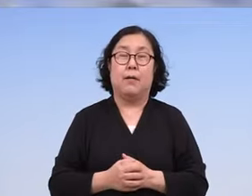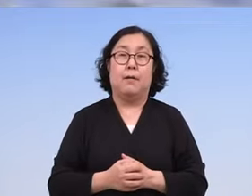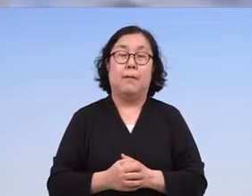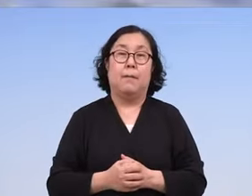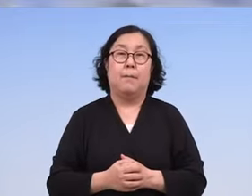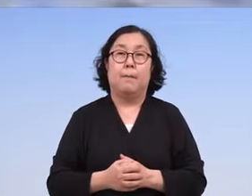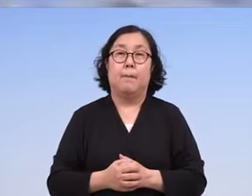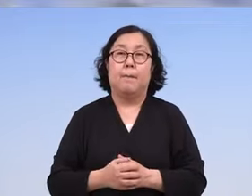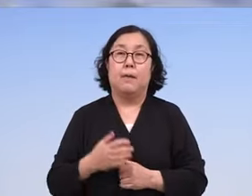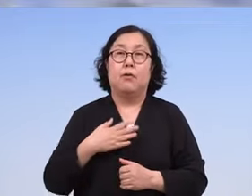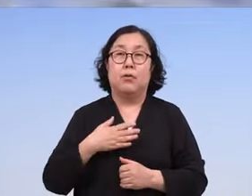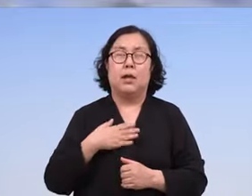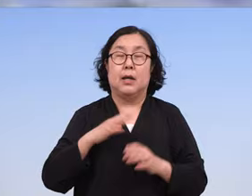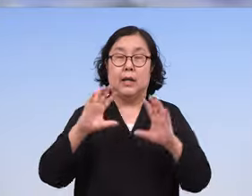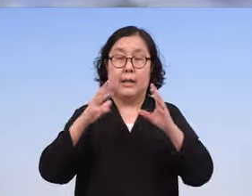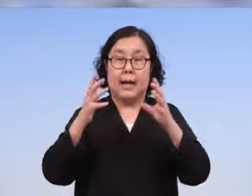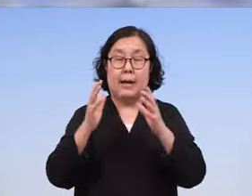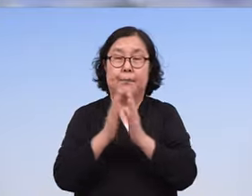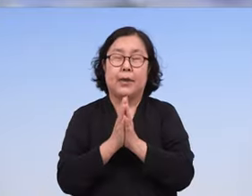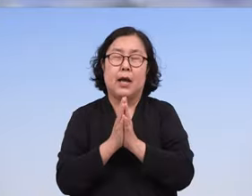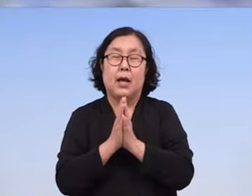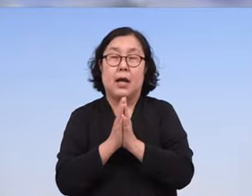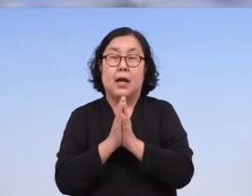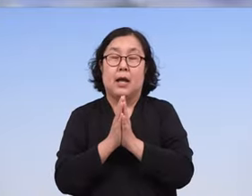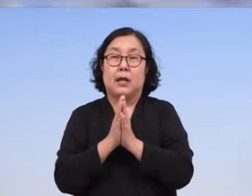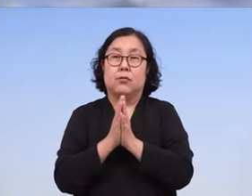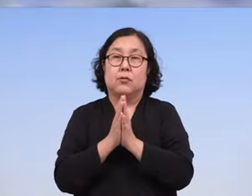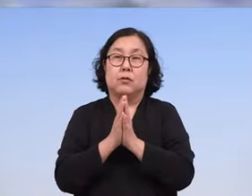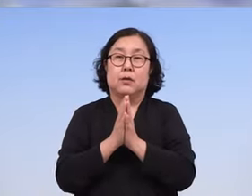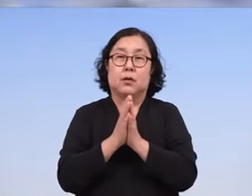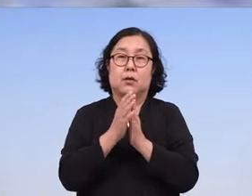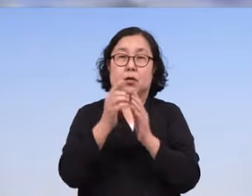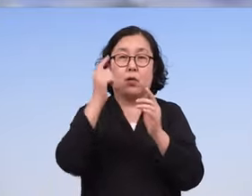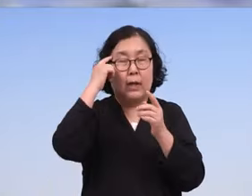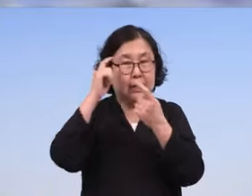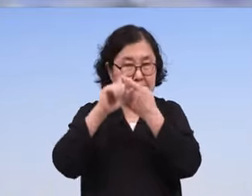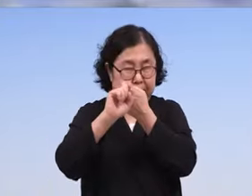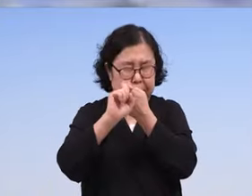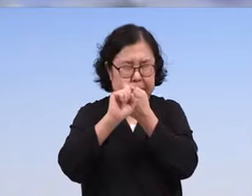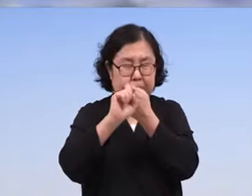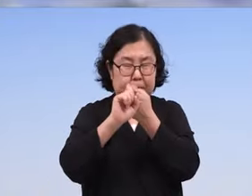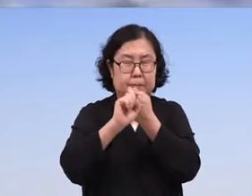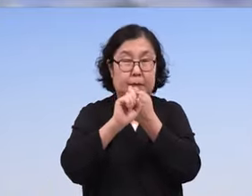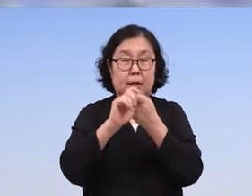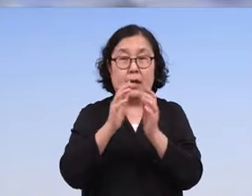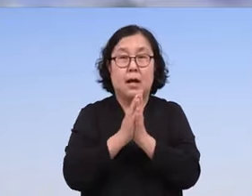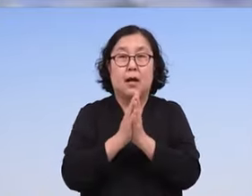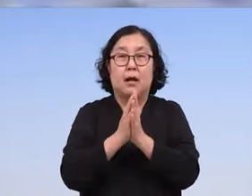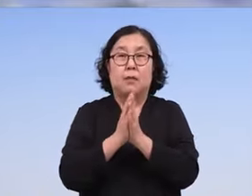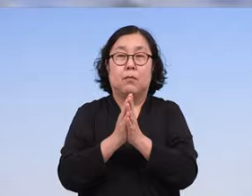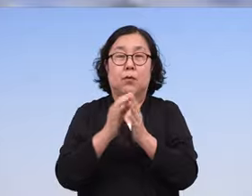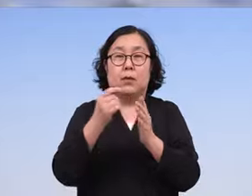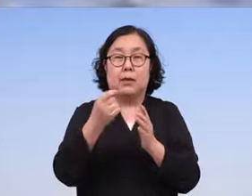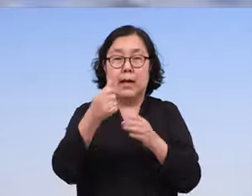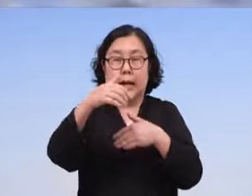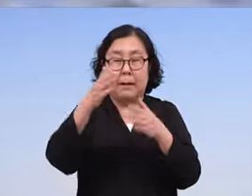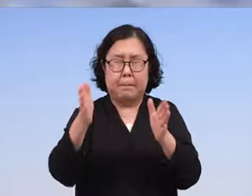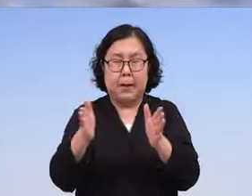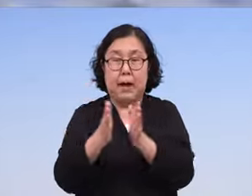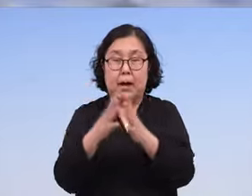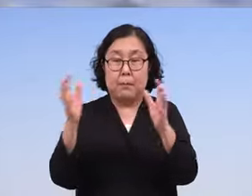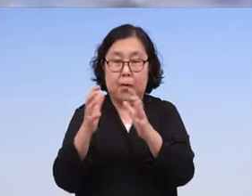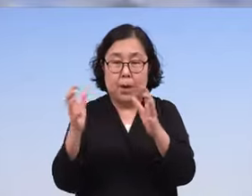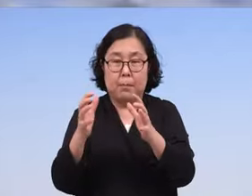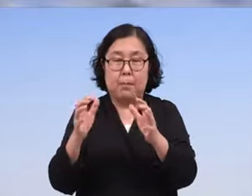지금 우리 교회의 초미의 관심이 1만 성도 파송 운동이라 그러더라고요. 여러분 대단하세요. 제가 들어보니까 뭐